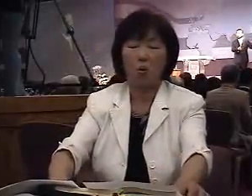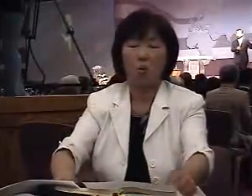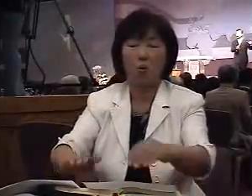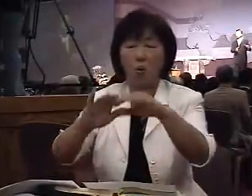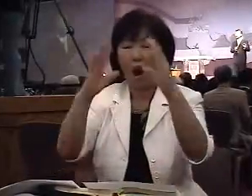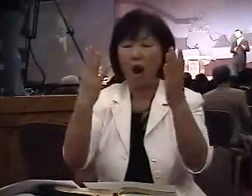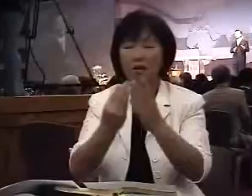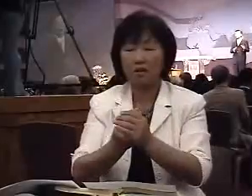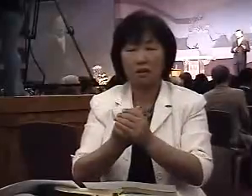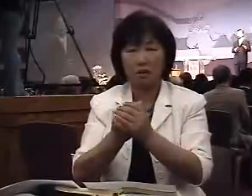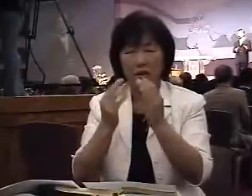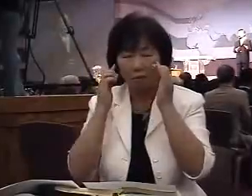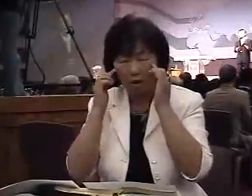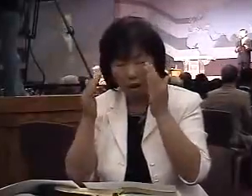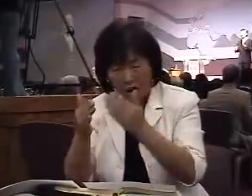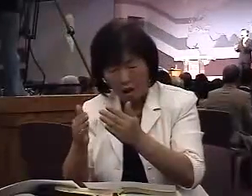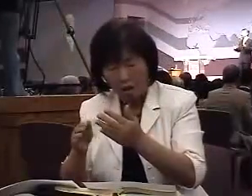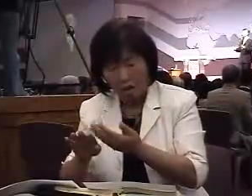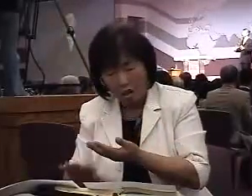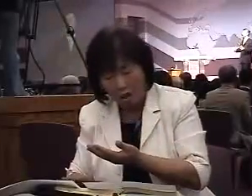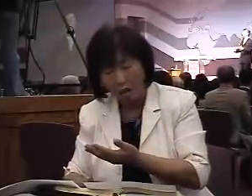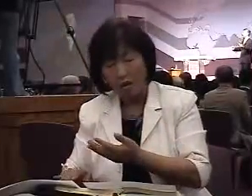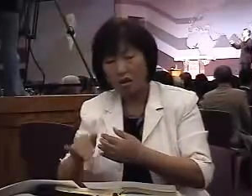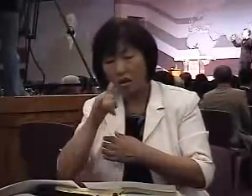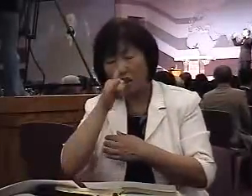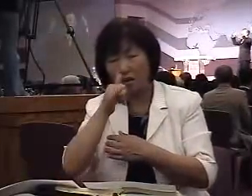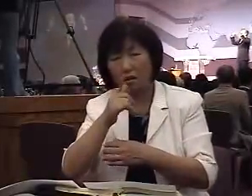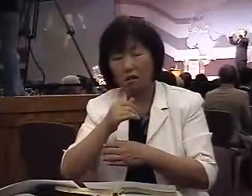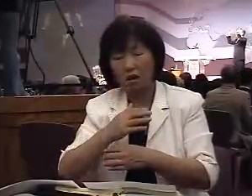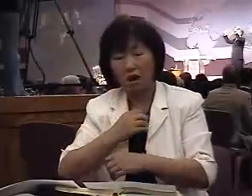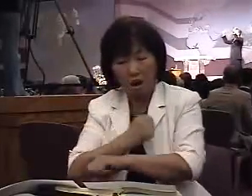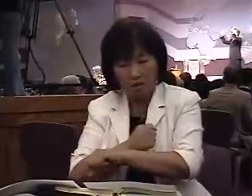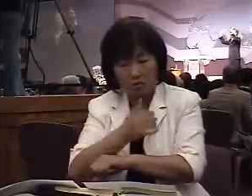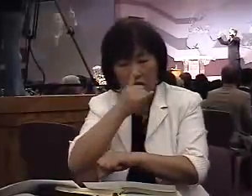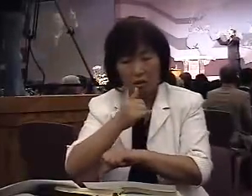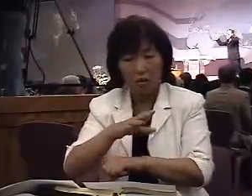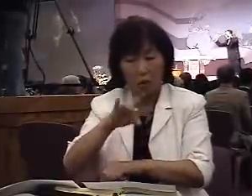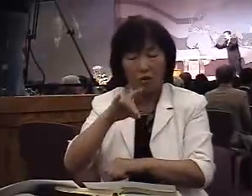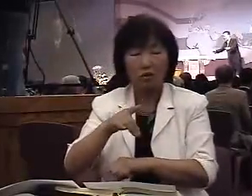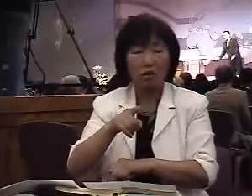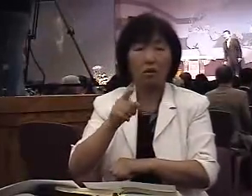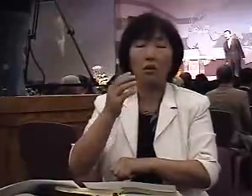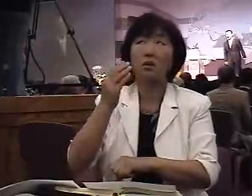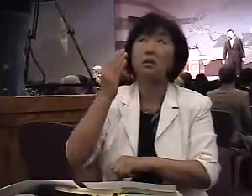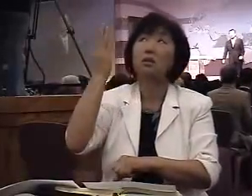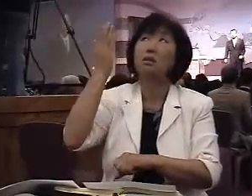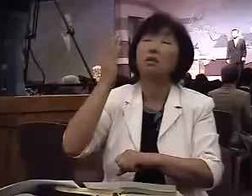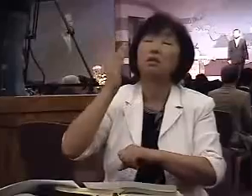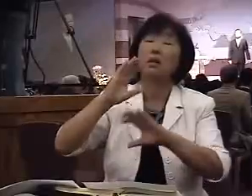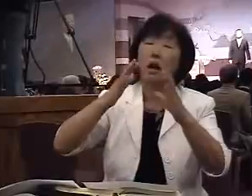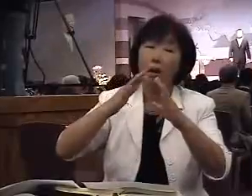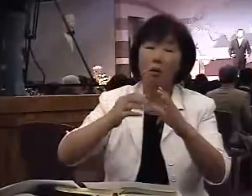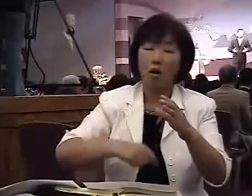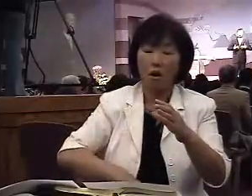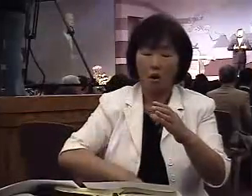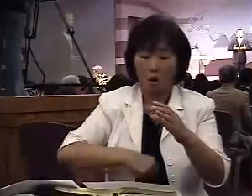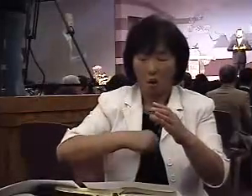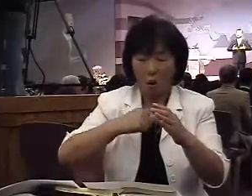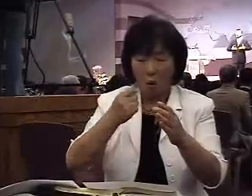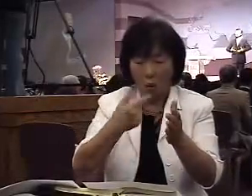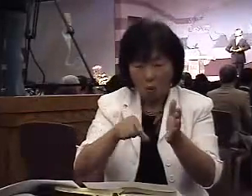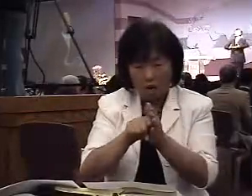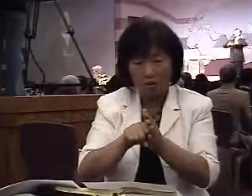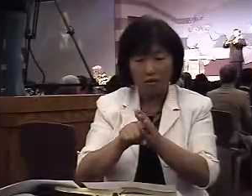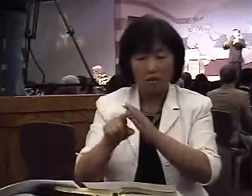몰두되어 있고 다운되어 있지 않고 내가 할 수 있는 것, 먼저 그 나라와 의를 구하는 삶을 살 때에 하나님께서 그 모습에